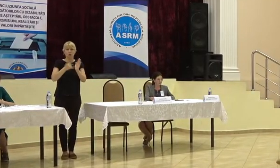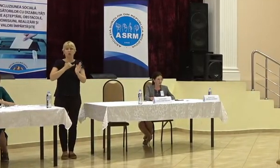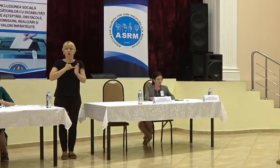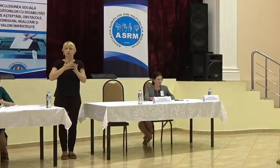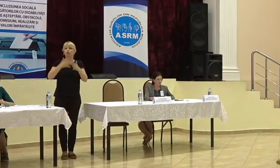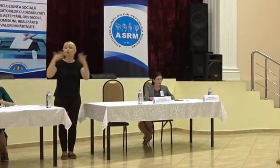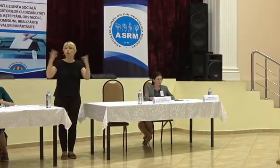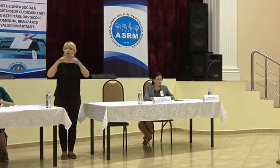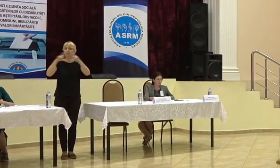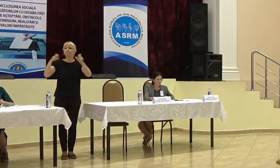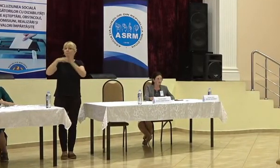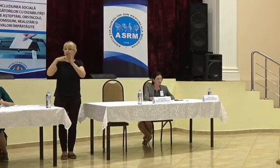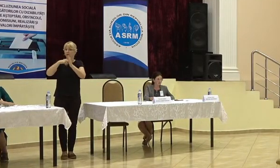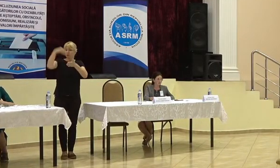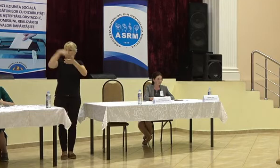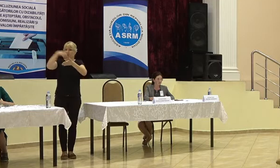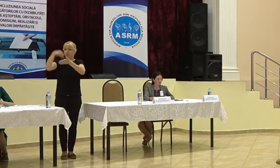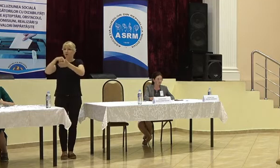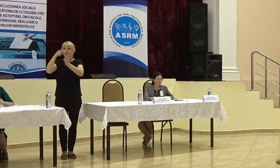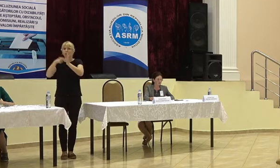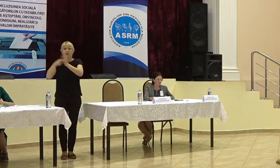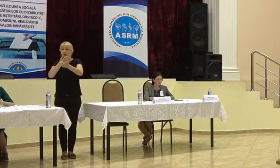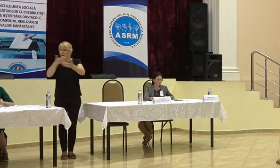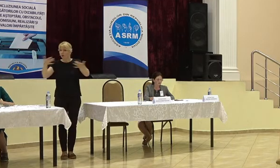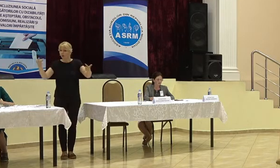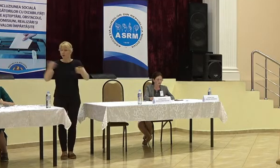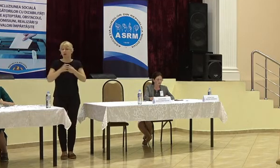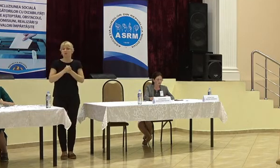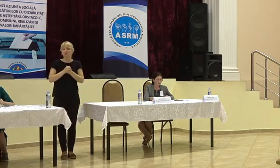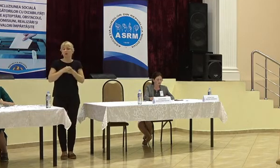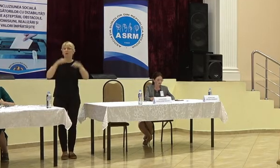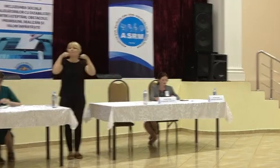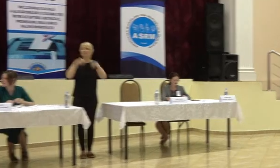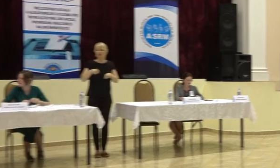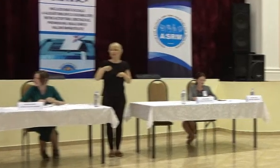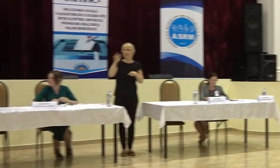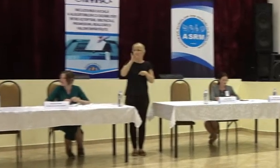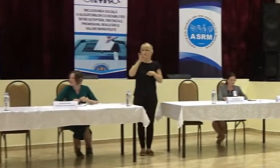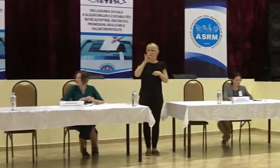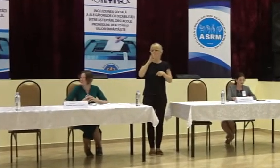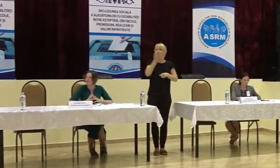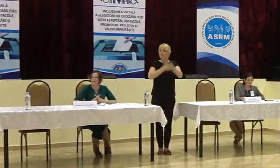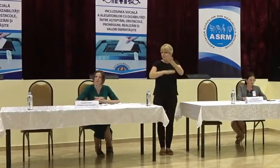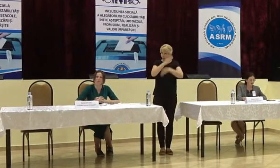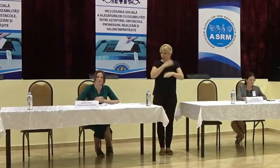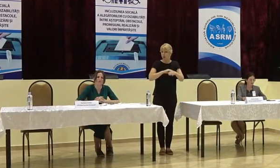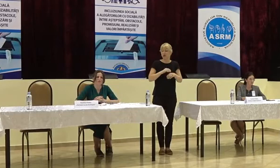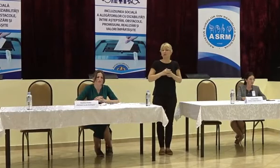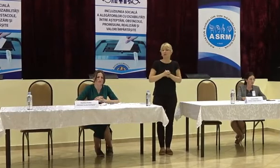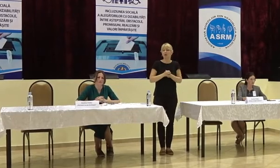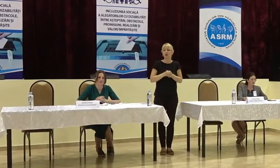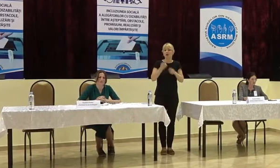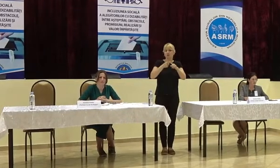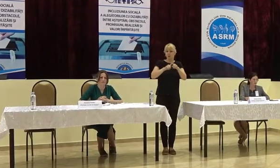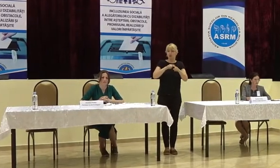multe plicuri, fiecare plic conține câte o întrebare din domeniul drepturilor persoanelor cu dizabilități. Aceste întrebări